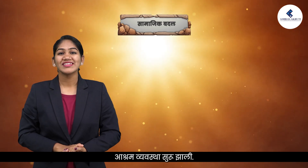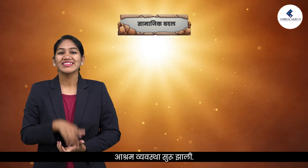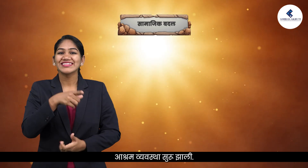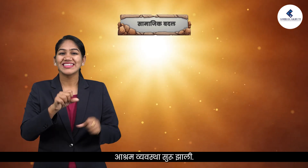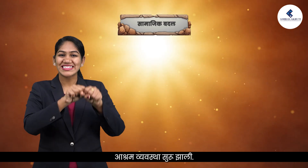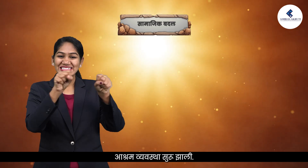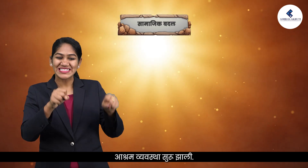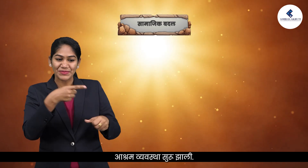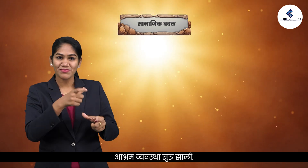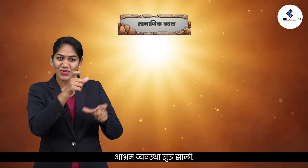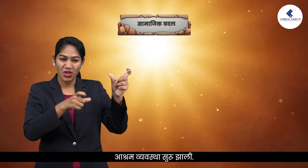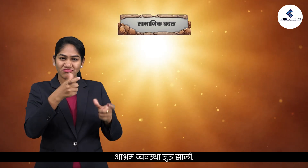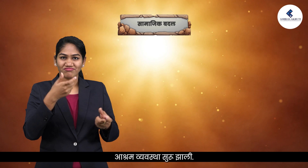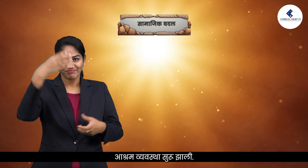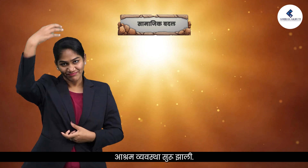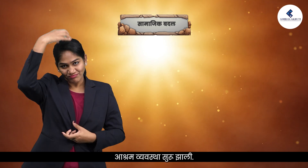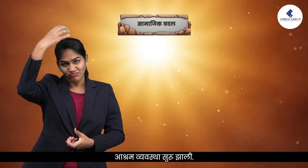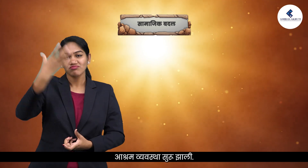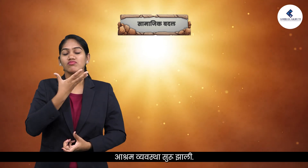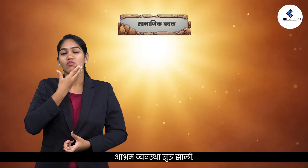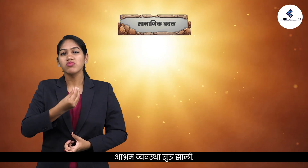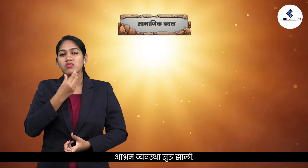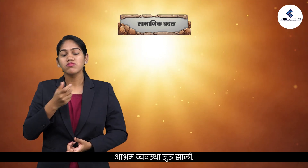आश्रम व्यवस्था सुरू झाली.